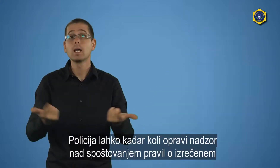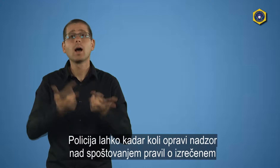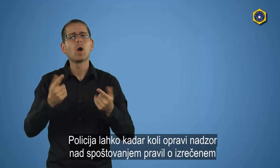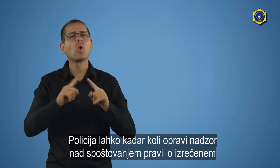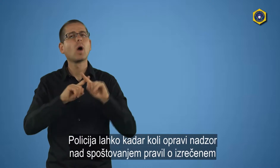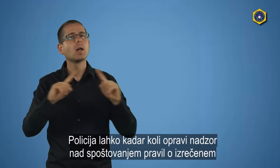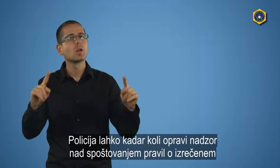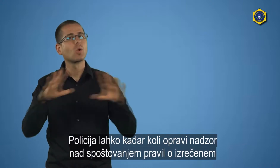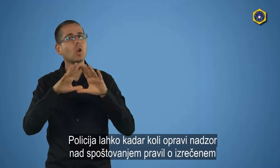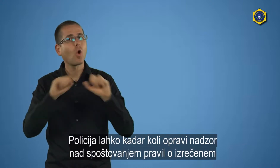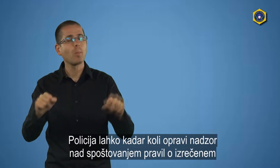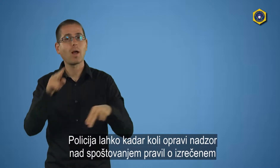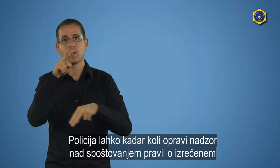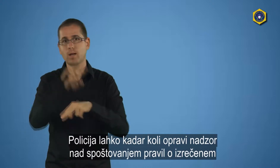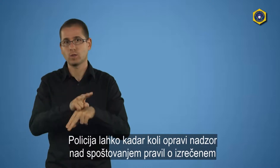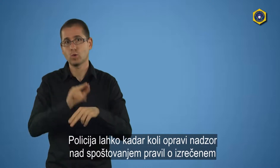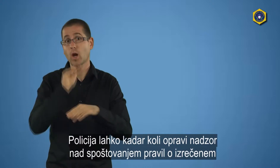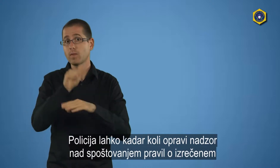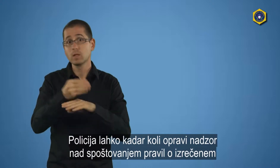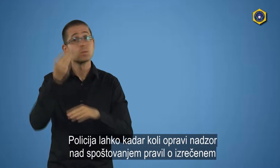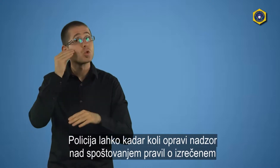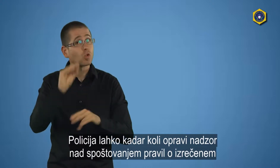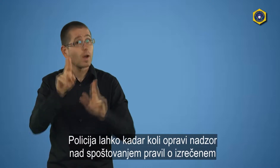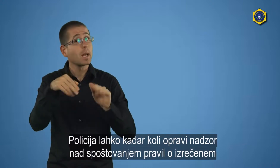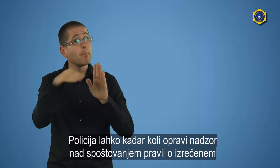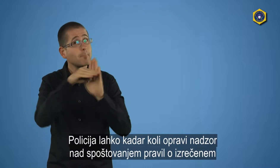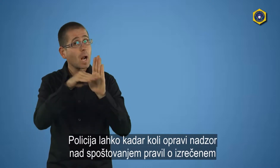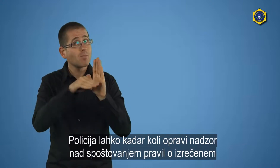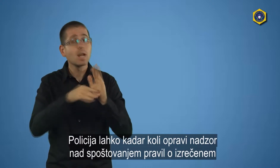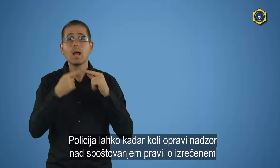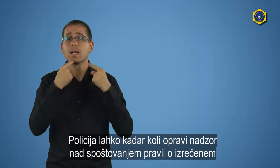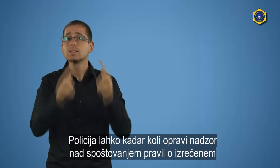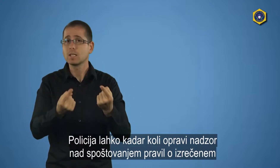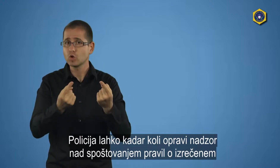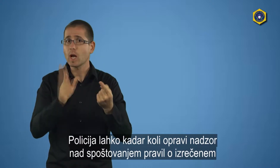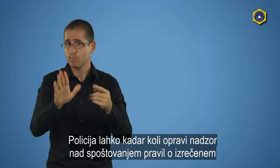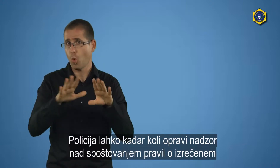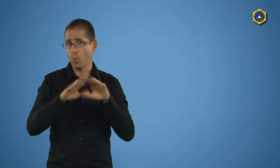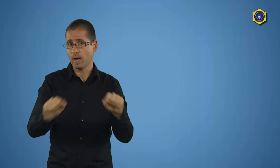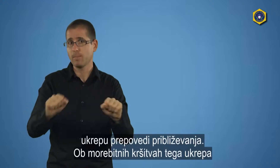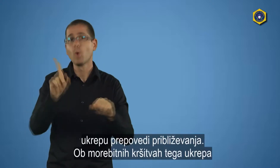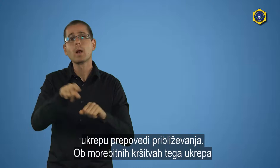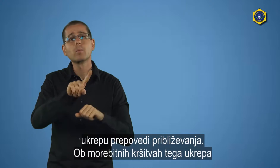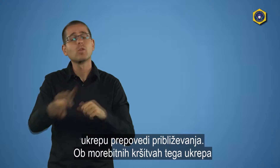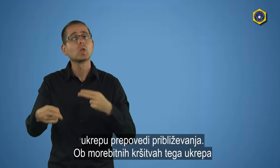Policija lahko kadarkoli opravi nadzor nad spoštovanjem pravil o izrečenem ukrepu prepovedi približevanja.